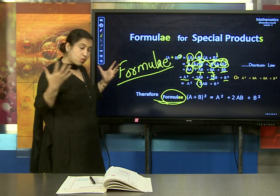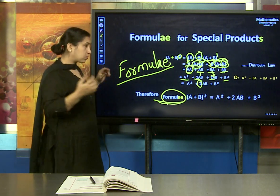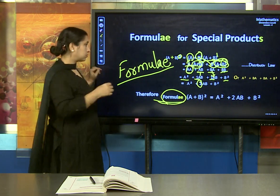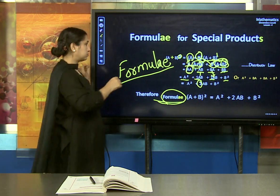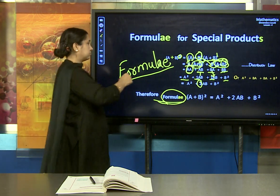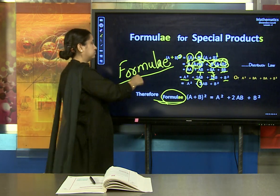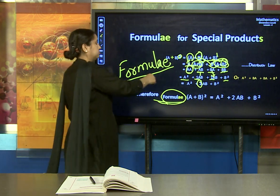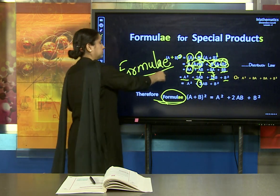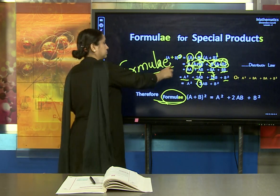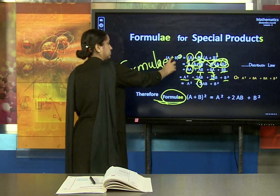तो ये फार्मूले हमारे